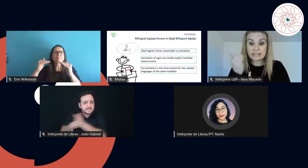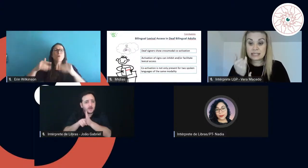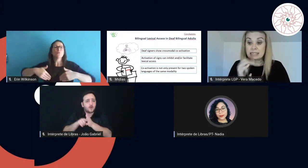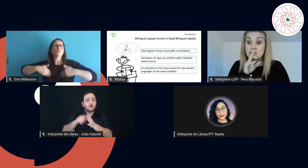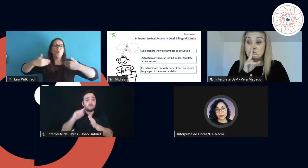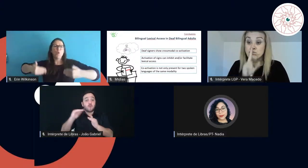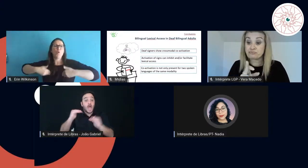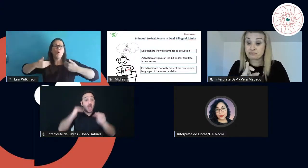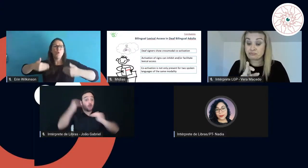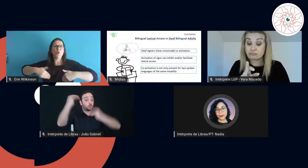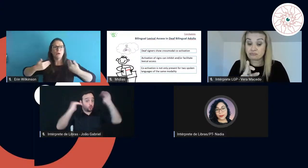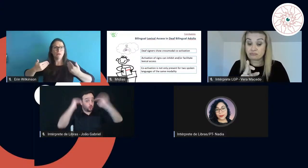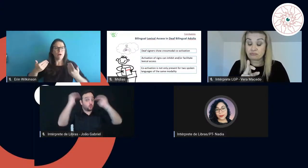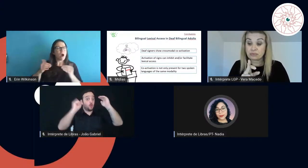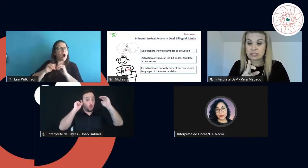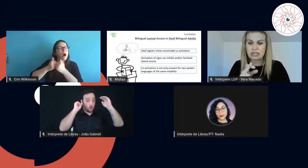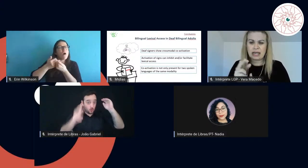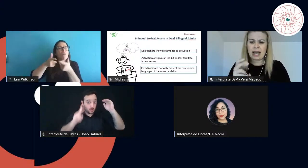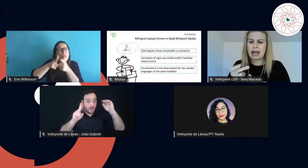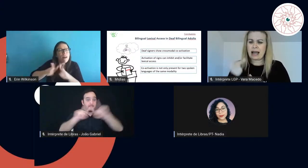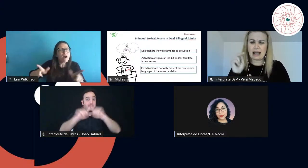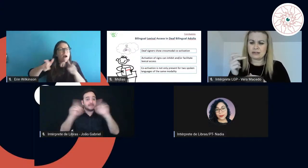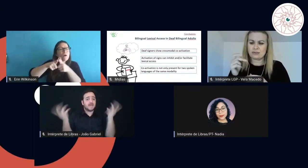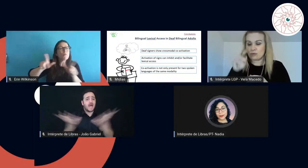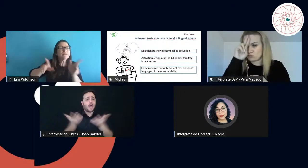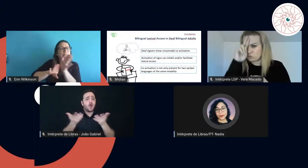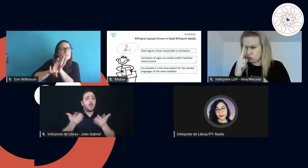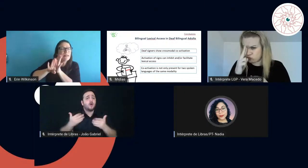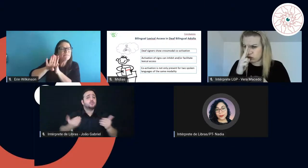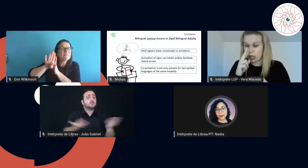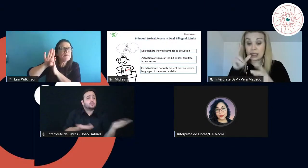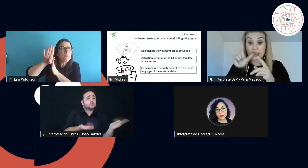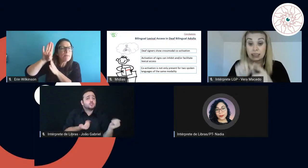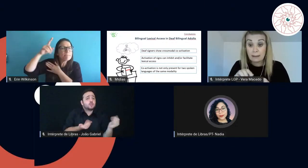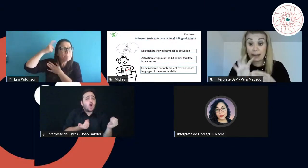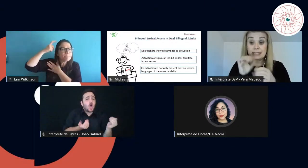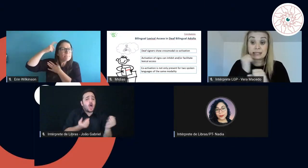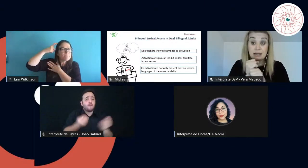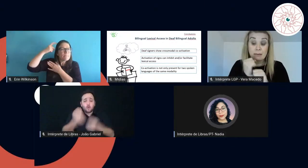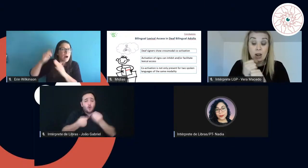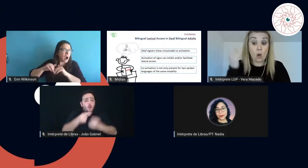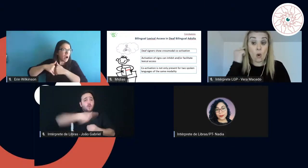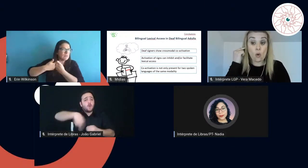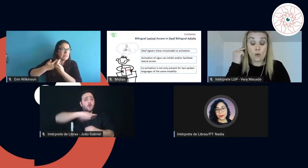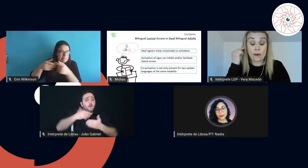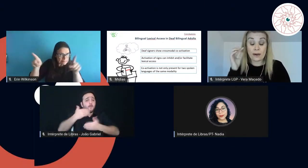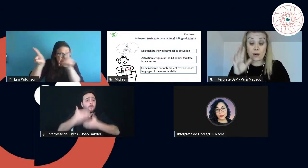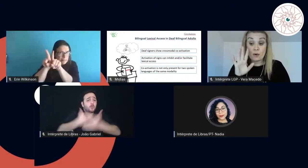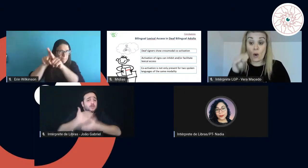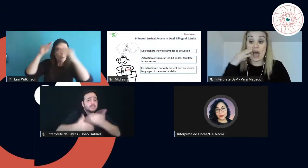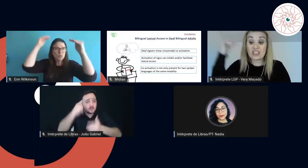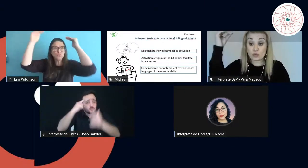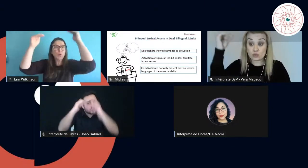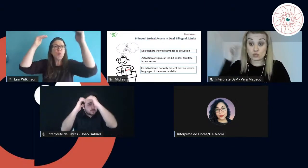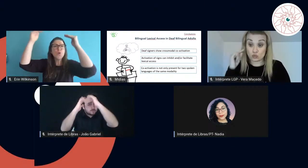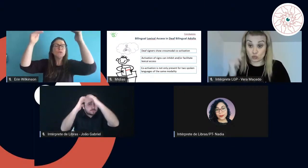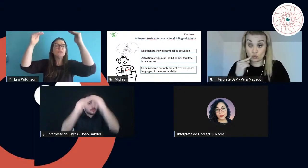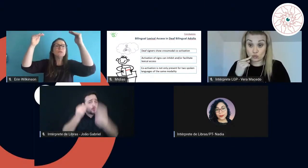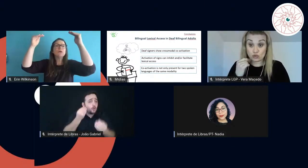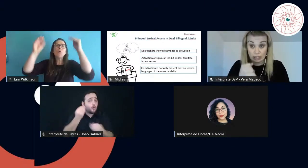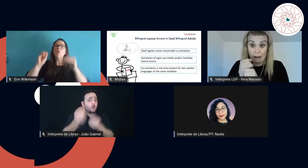O grupo de pesquisa, ele vem trabalhando também com ouvintes, com adultos